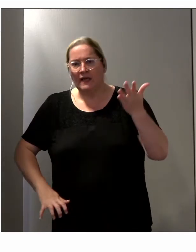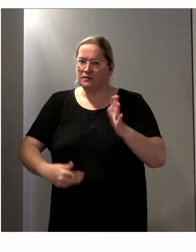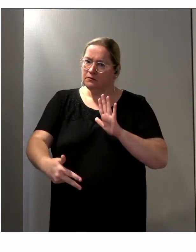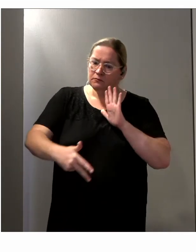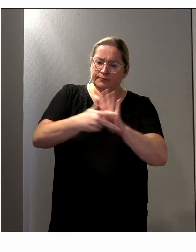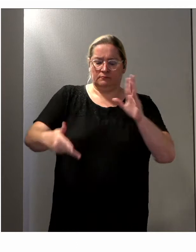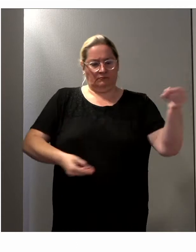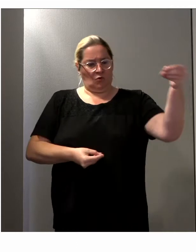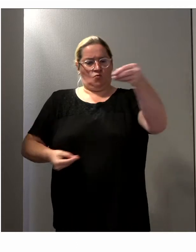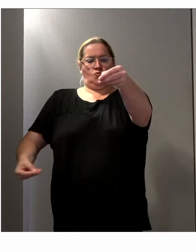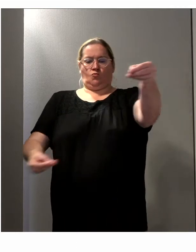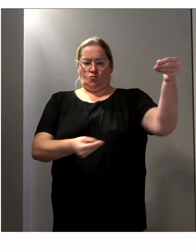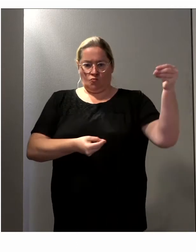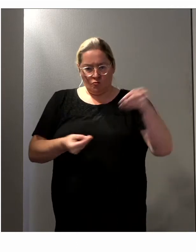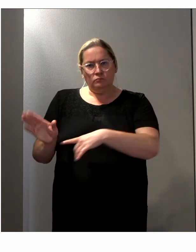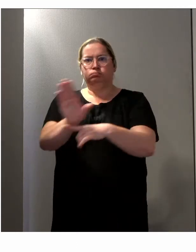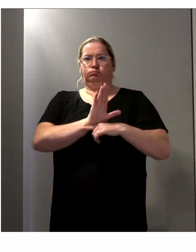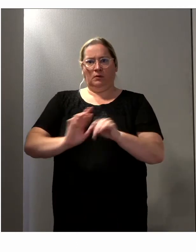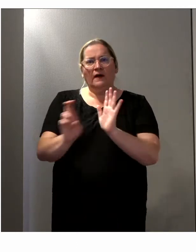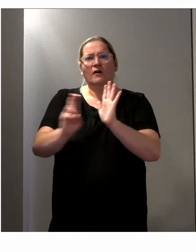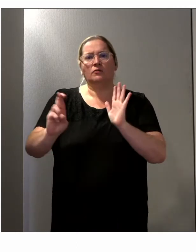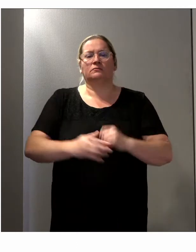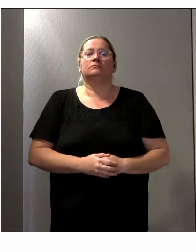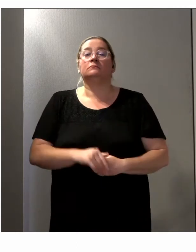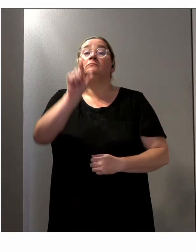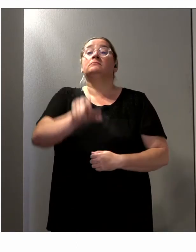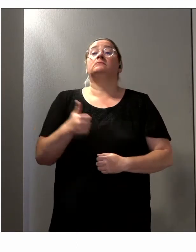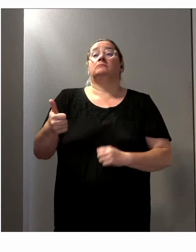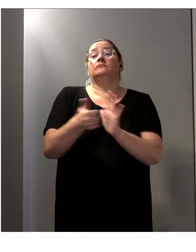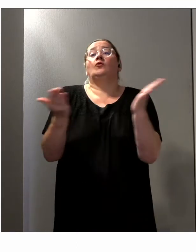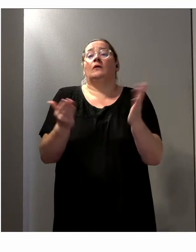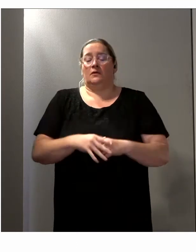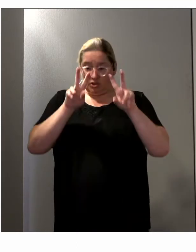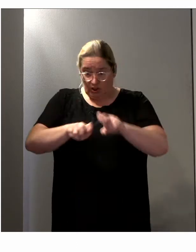sujet, qui est, je crois, chercheur en sciences sociales.